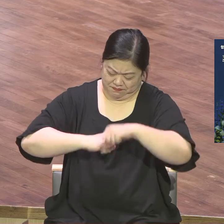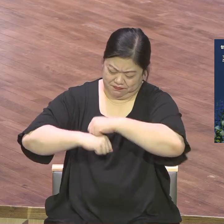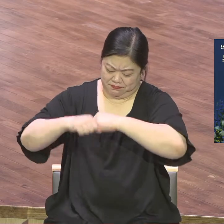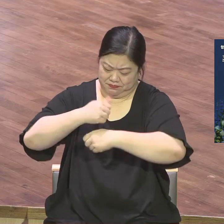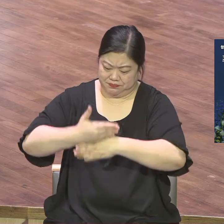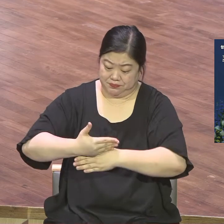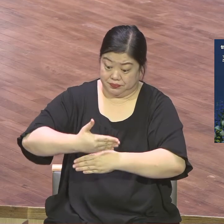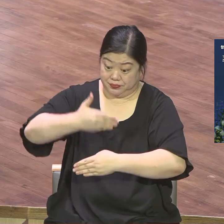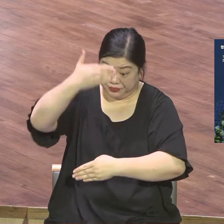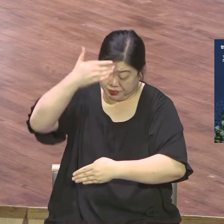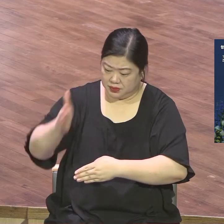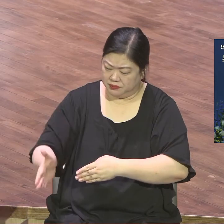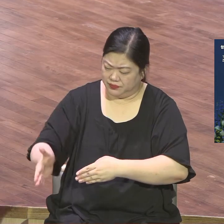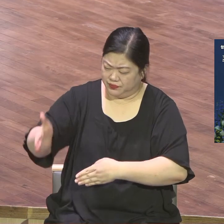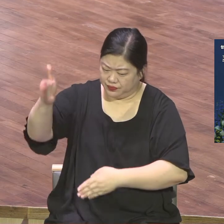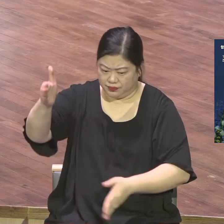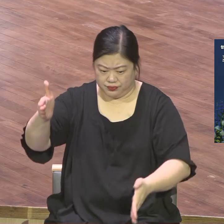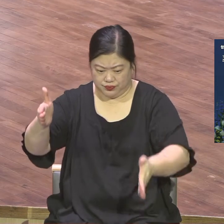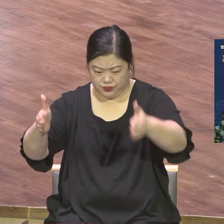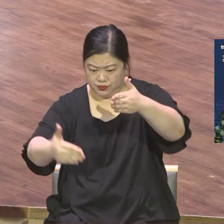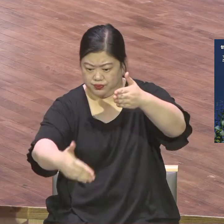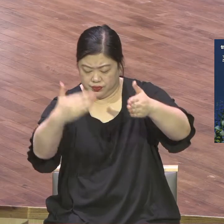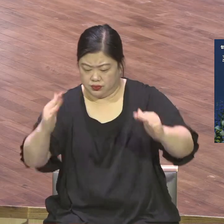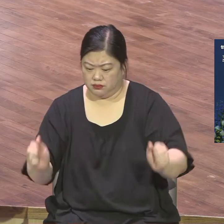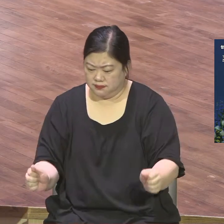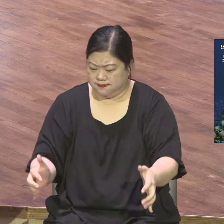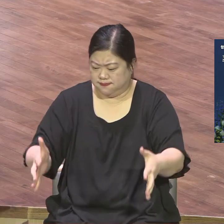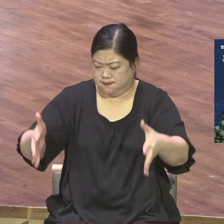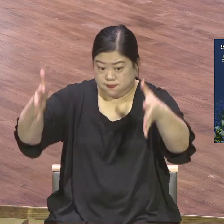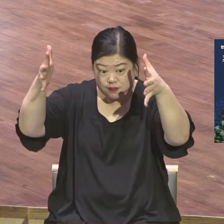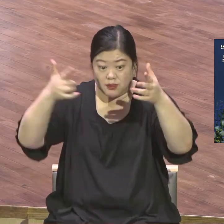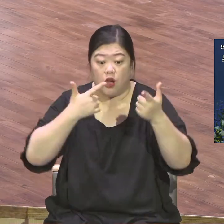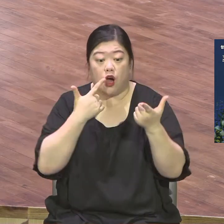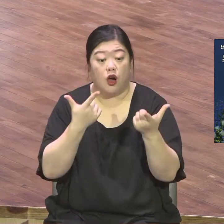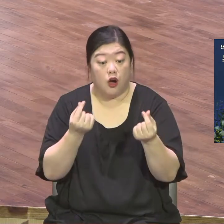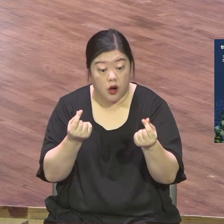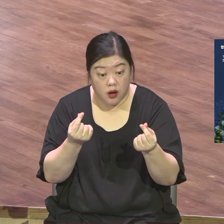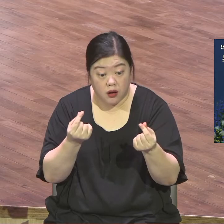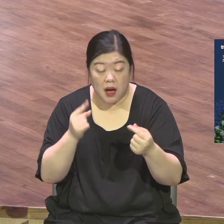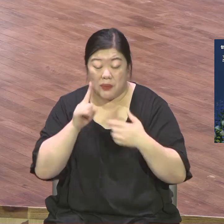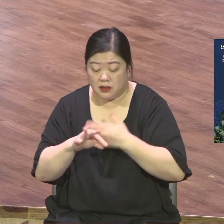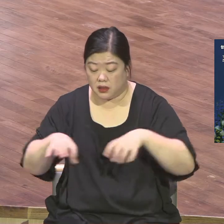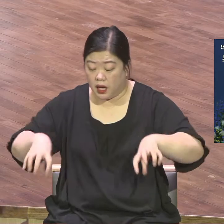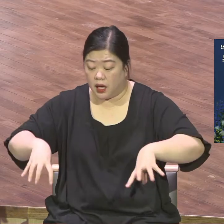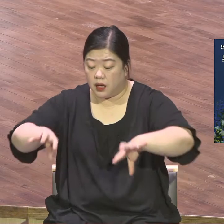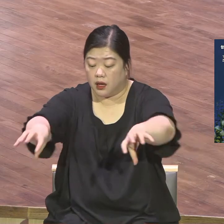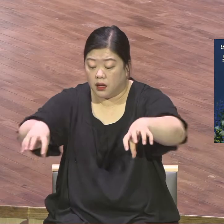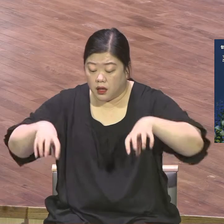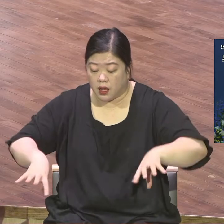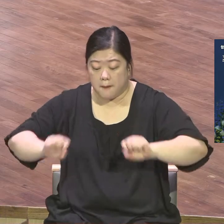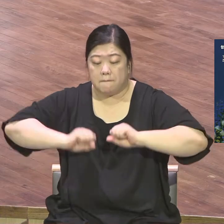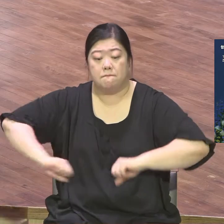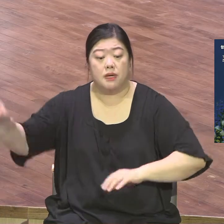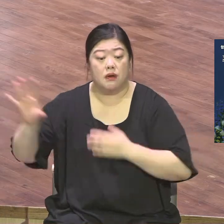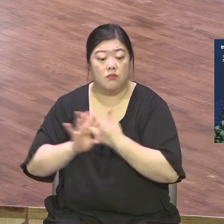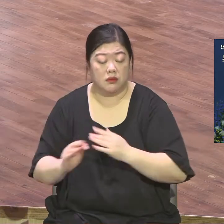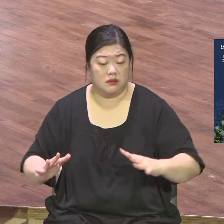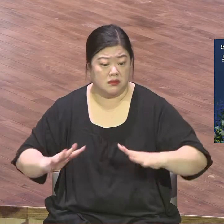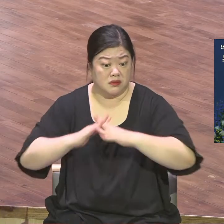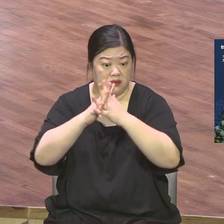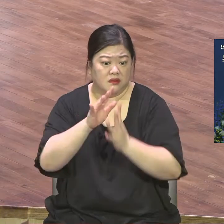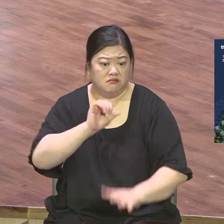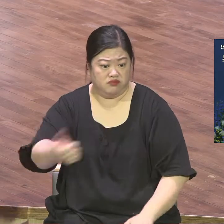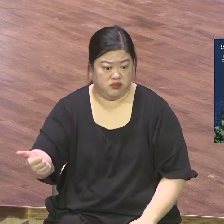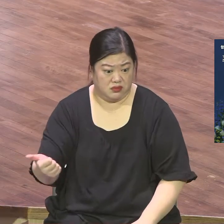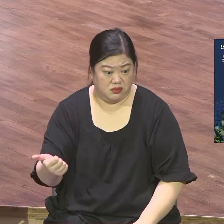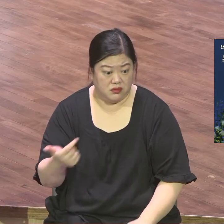없는 신앙생활은 가짜다. 예수 그리스도가 없는 신앙은 그 엉터리예요. 여러분 예수